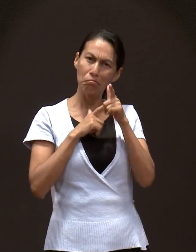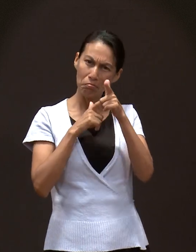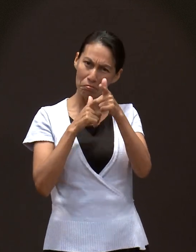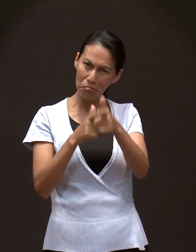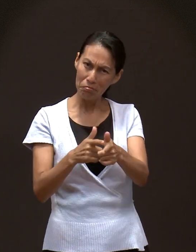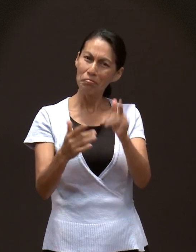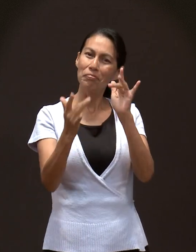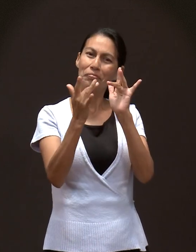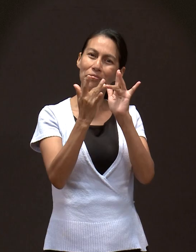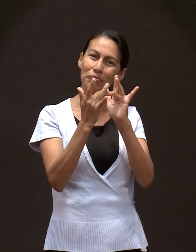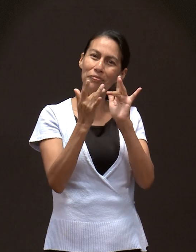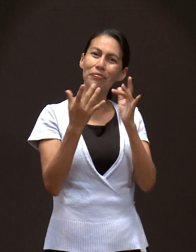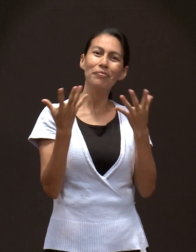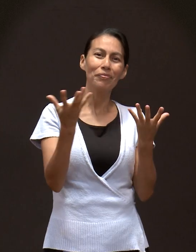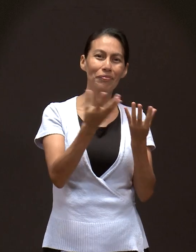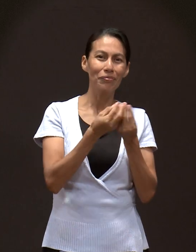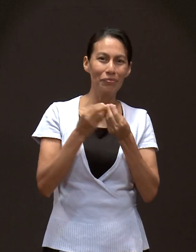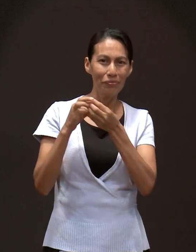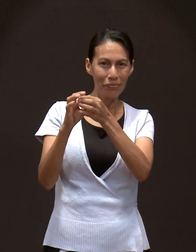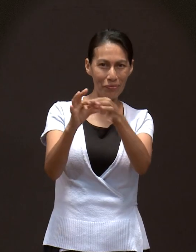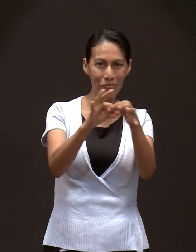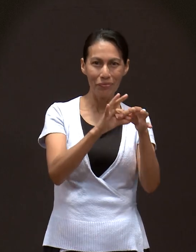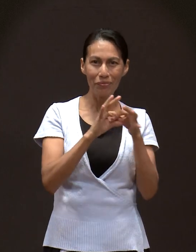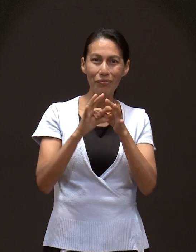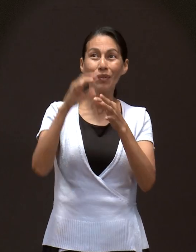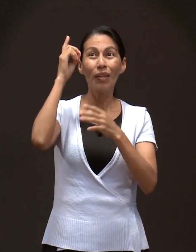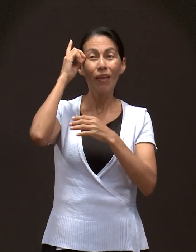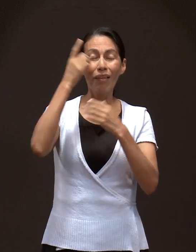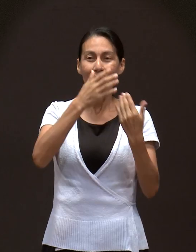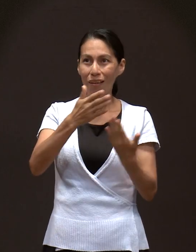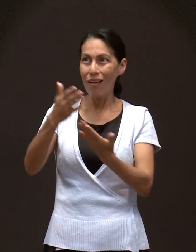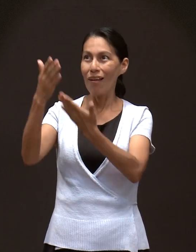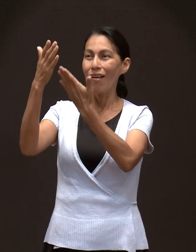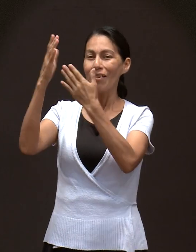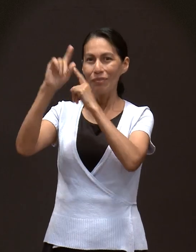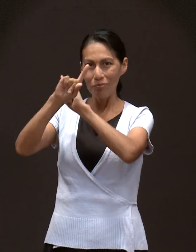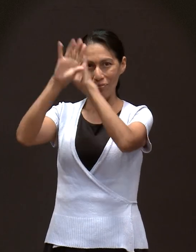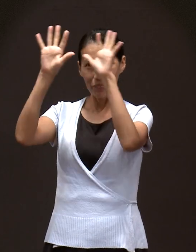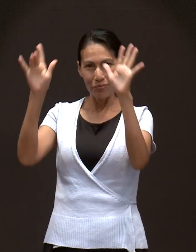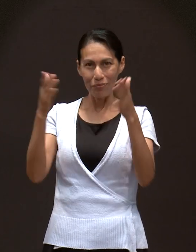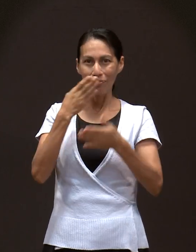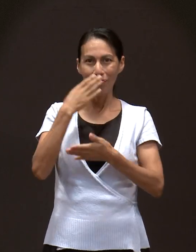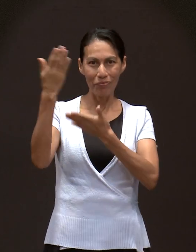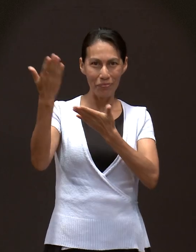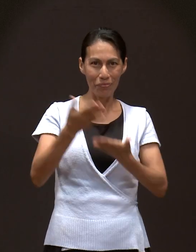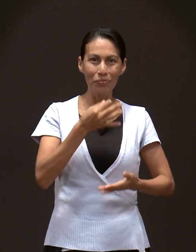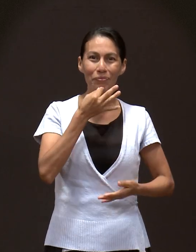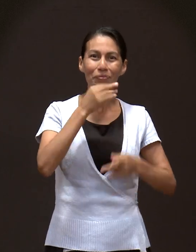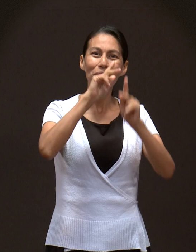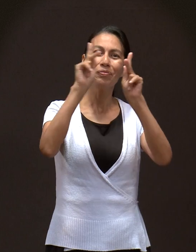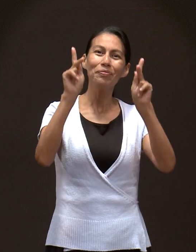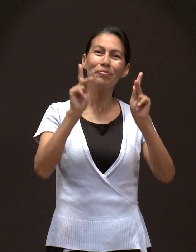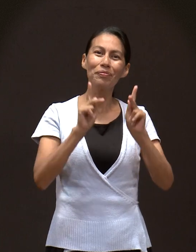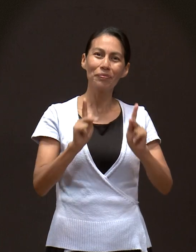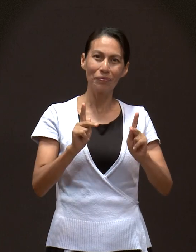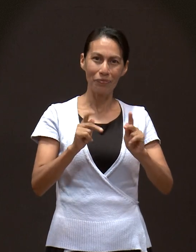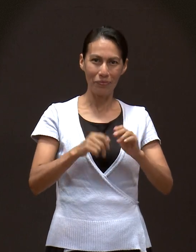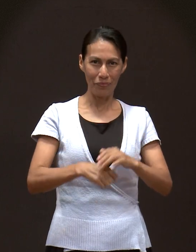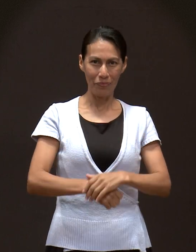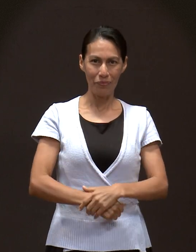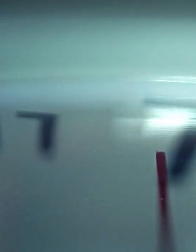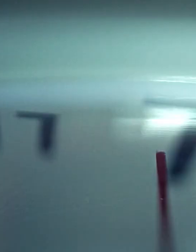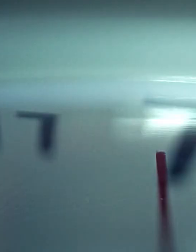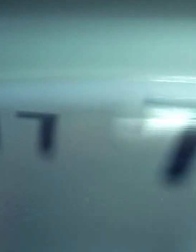vayas, quédate hasta el final para que juntos glorifiquemos a Dios. Bienvenidos a un momento de